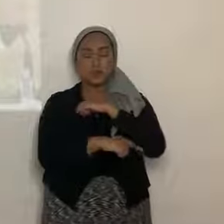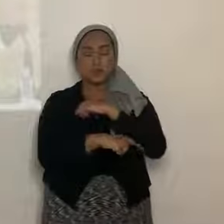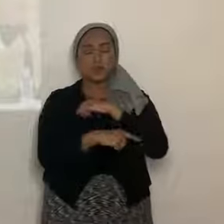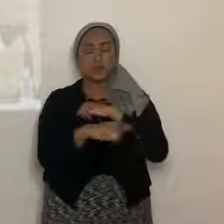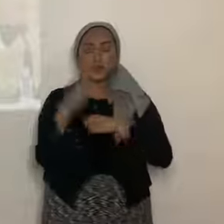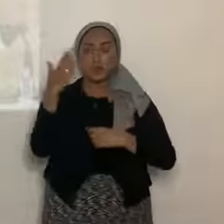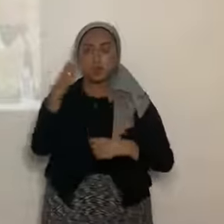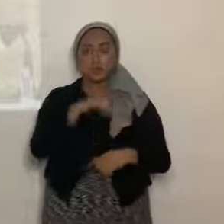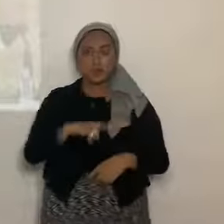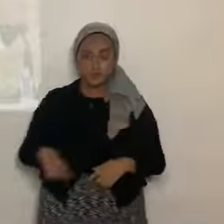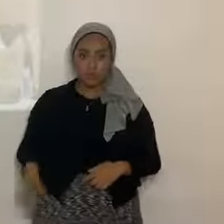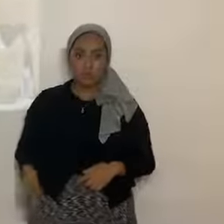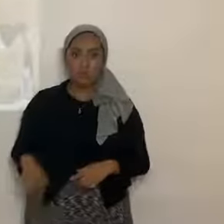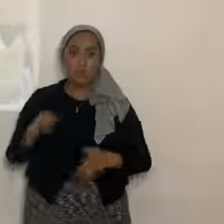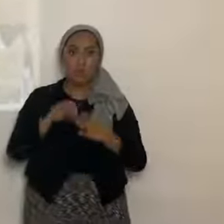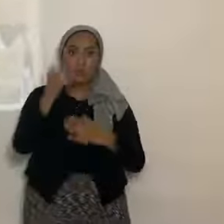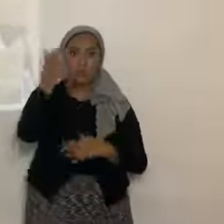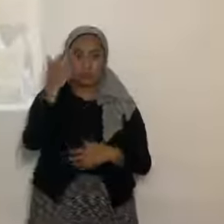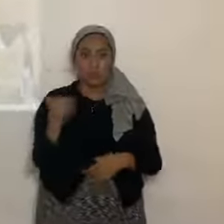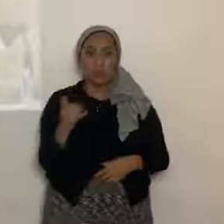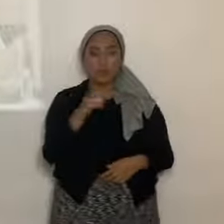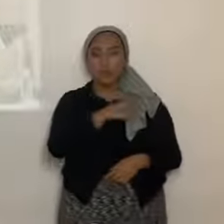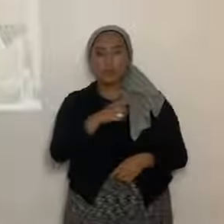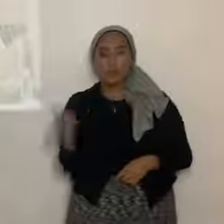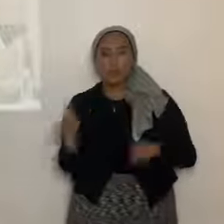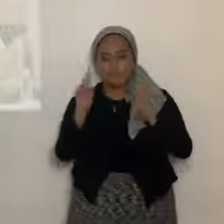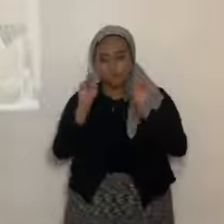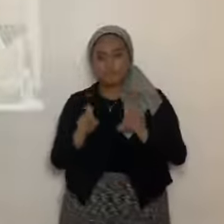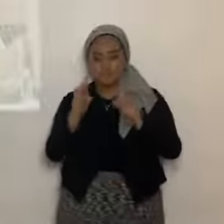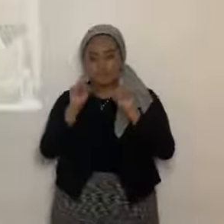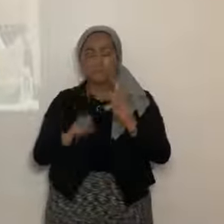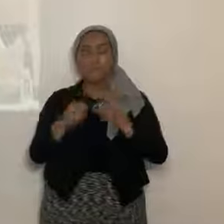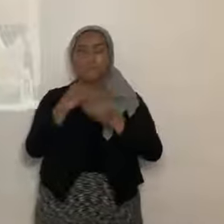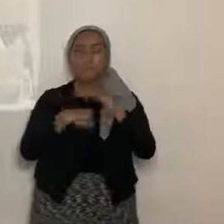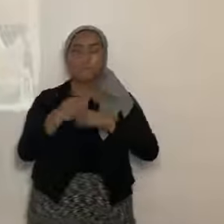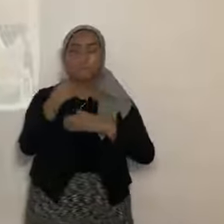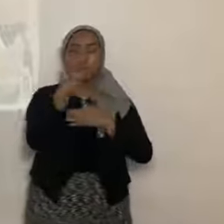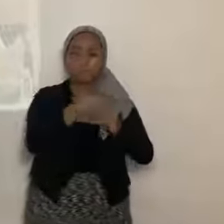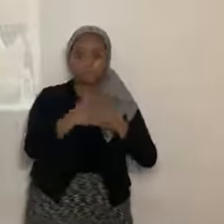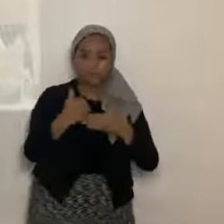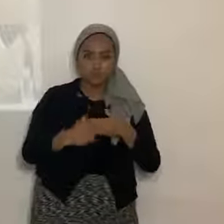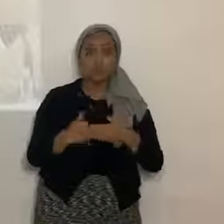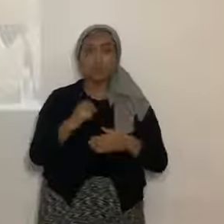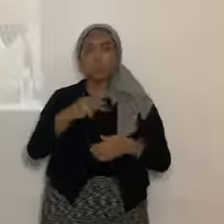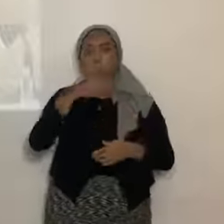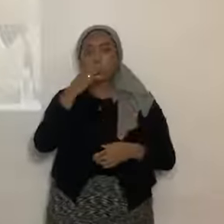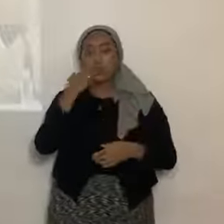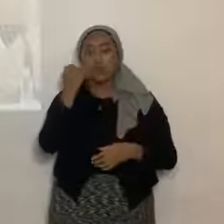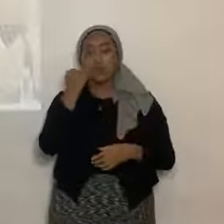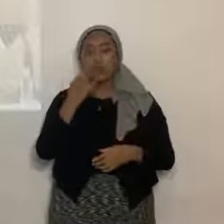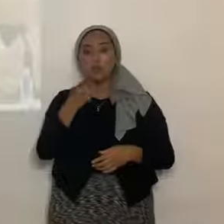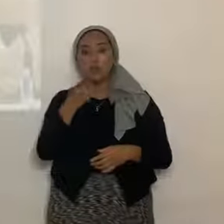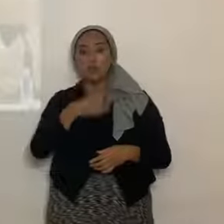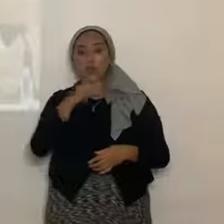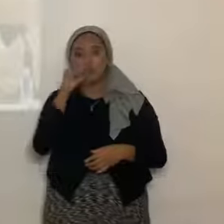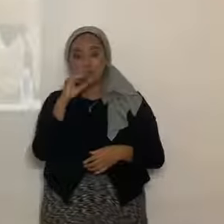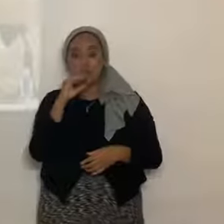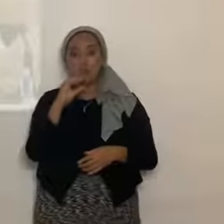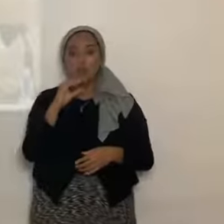Adón. Por tanto, pruébese cada uno a sí mismo y coma así del pan y beba de la copa. Porque el que come y bebe indignamente sin discernir el cuerpo